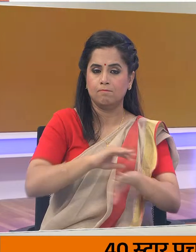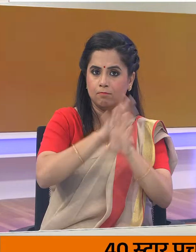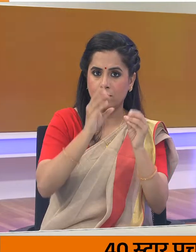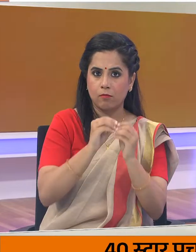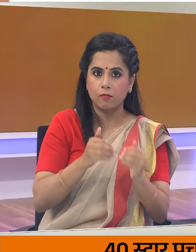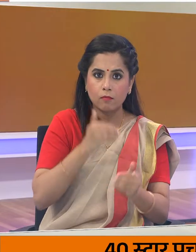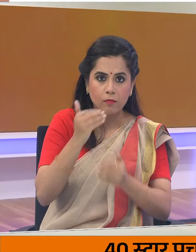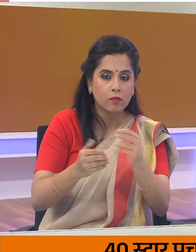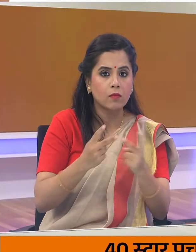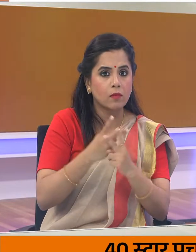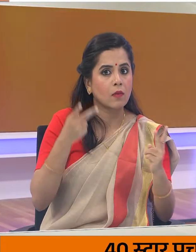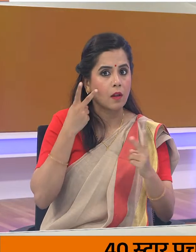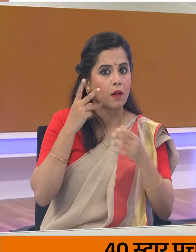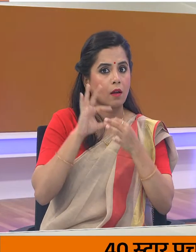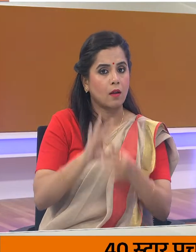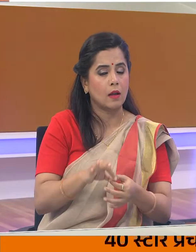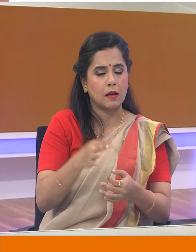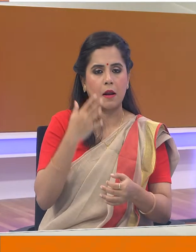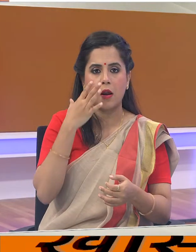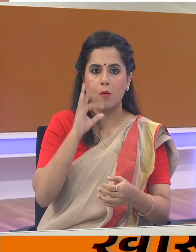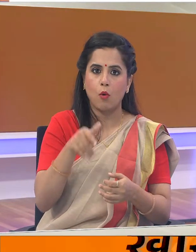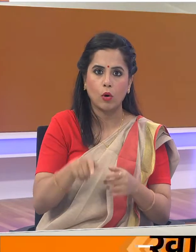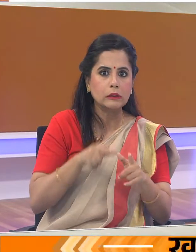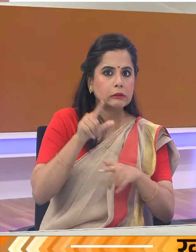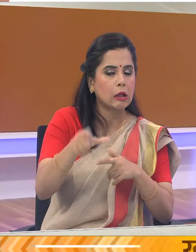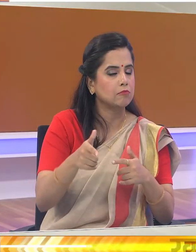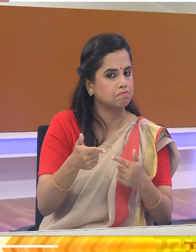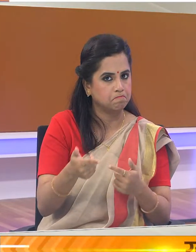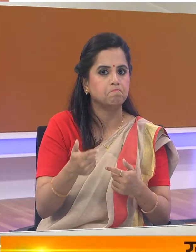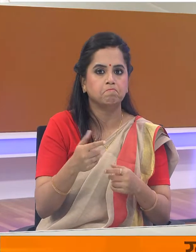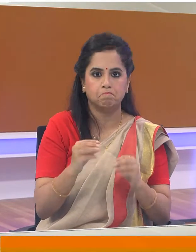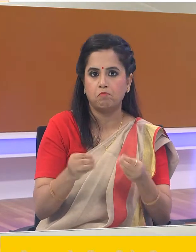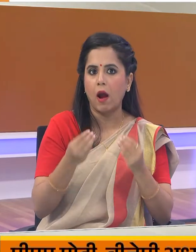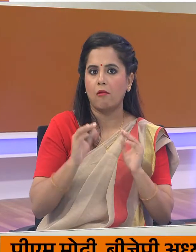की दिशा में भी अहम कदम है।